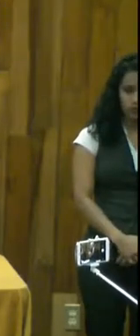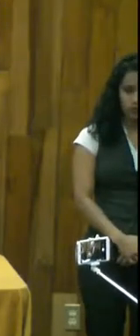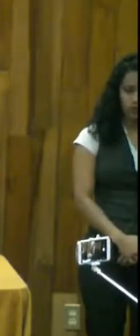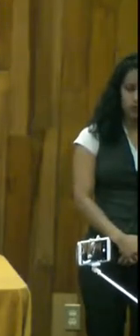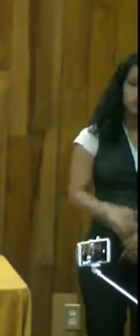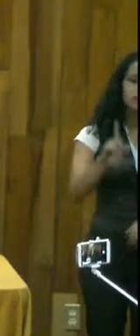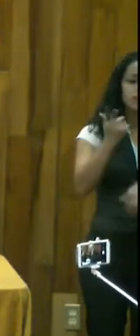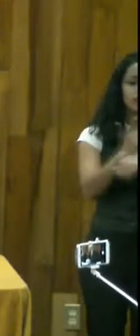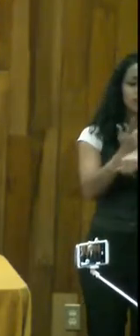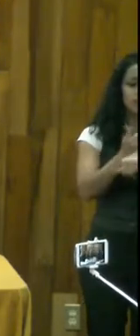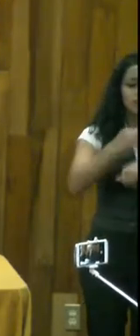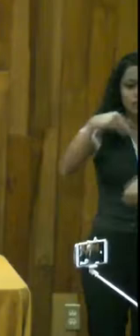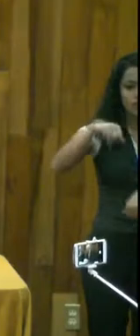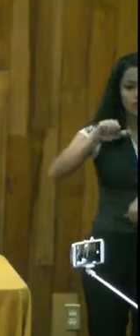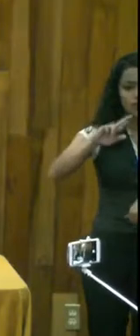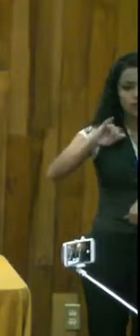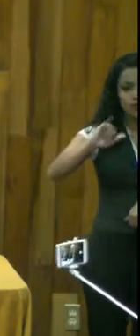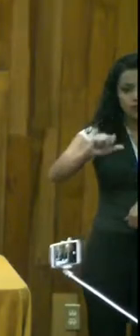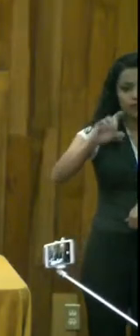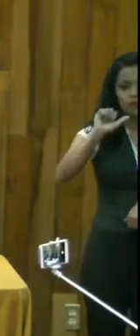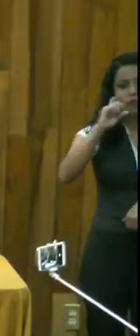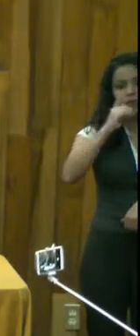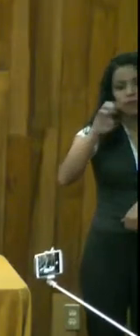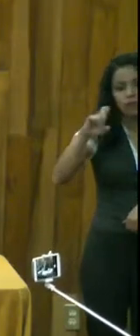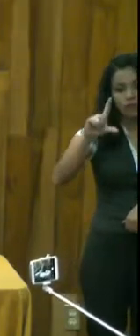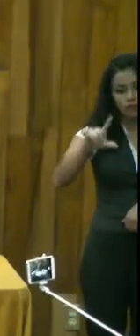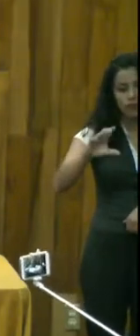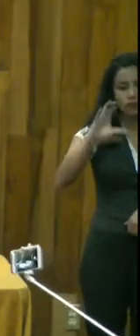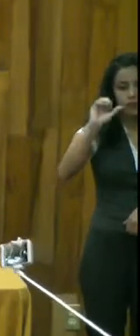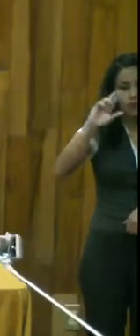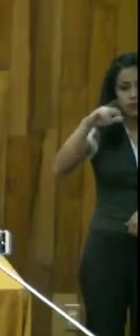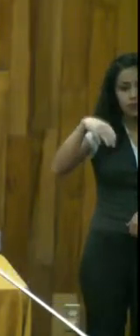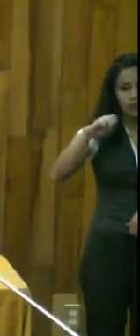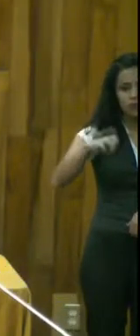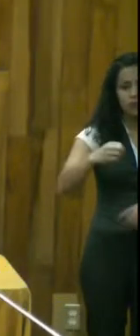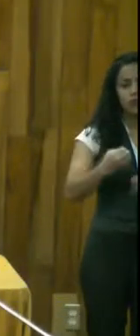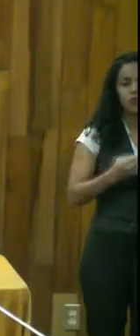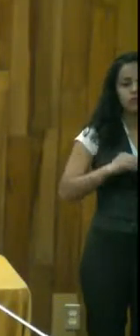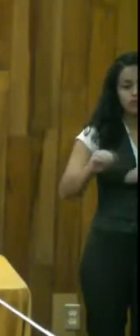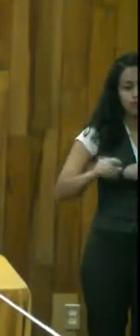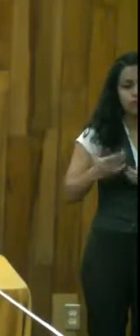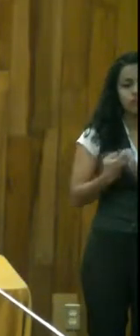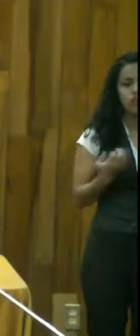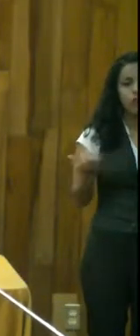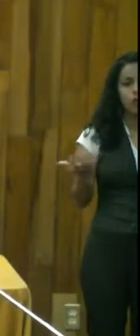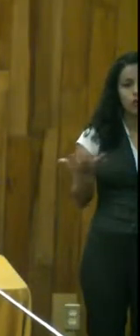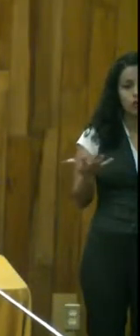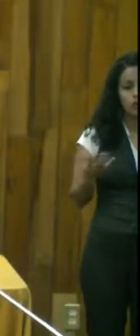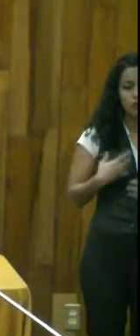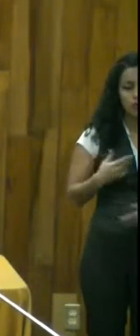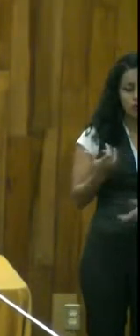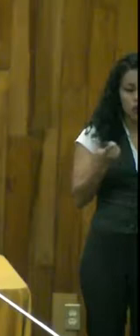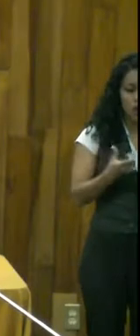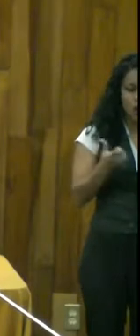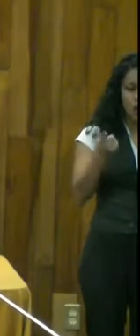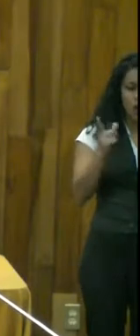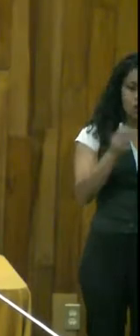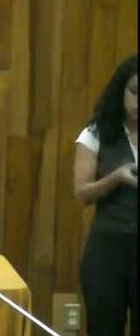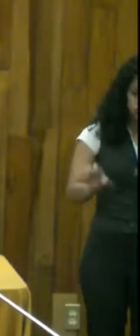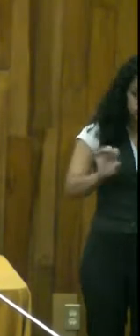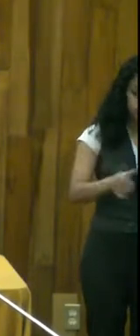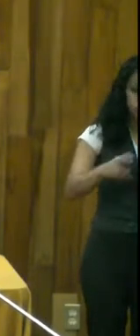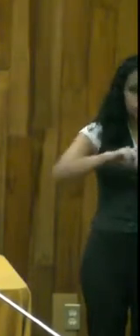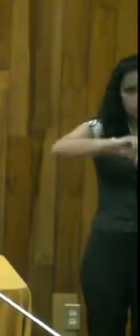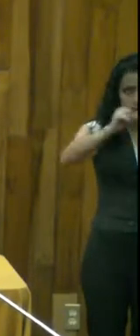y la licenciada maría del carmen rodríguez coordinadora de vinculación del laboratorio nacional de geo inteligencia del